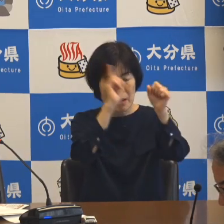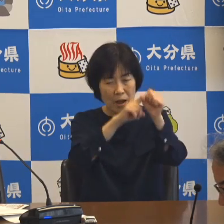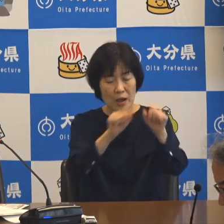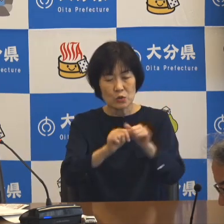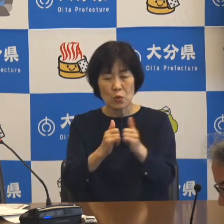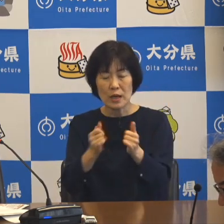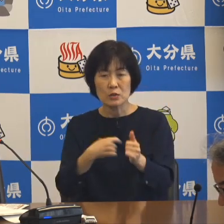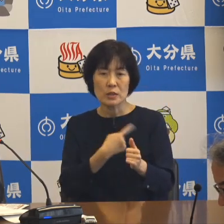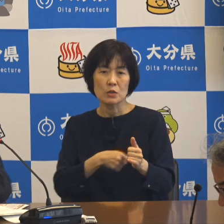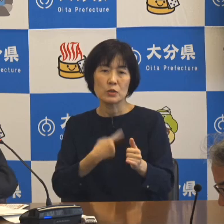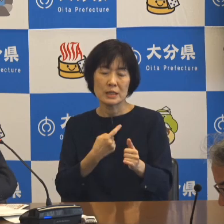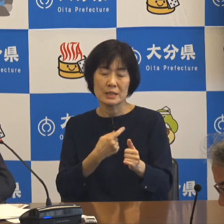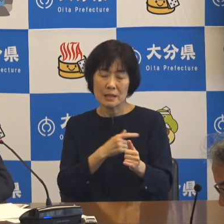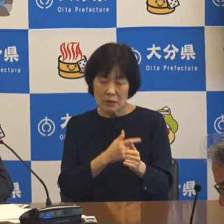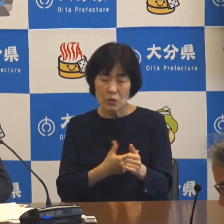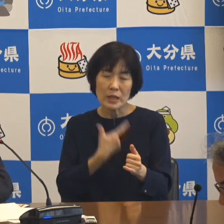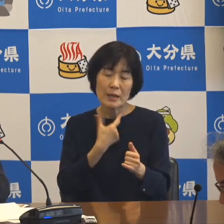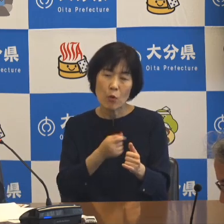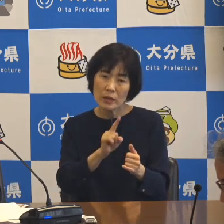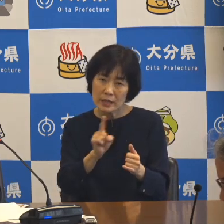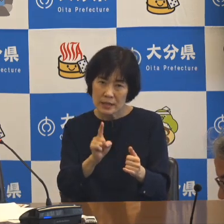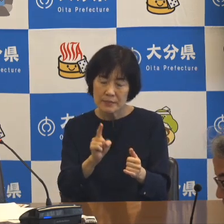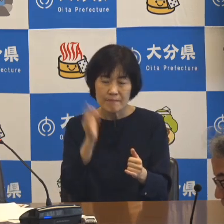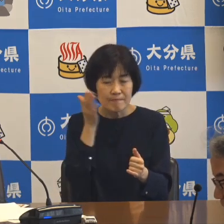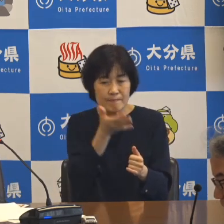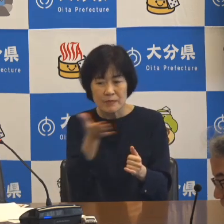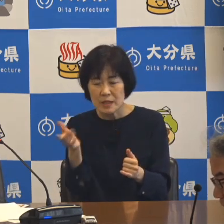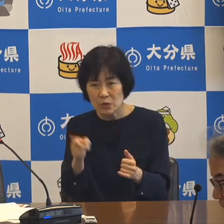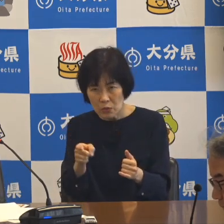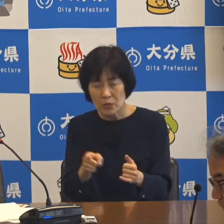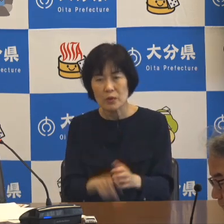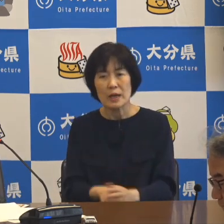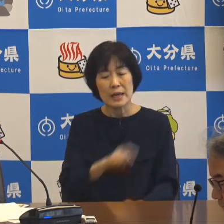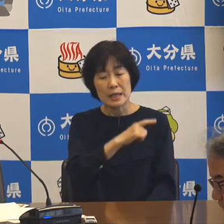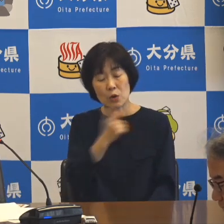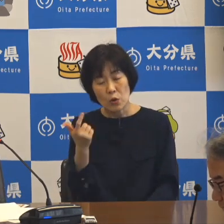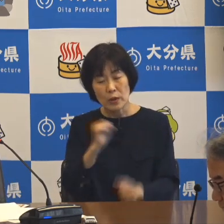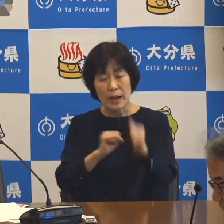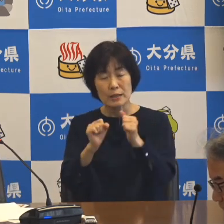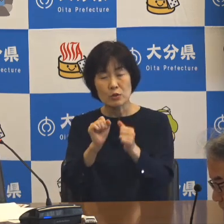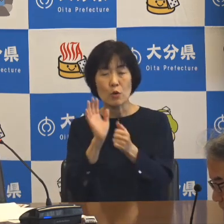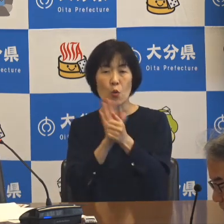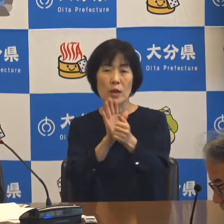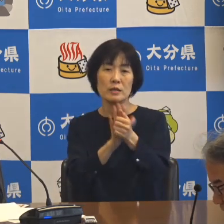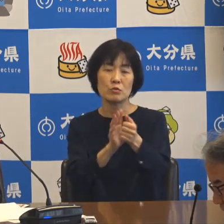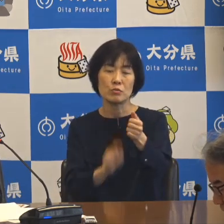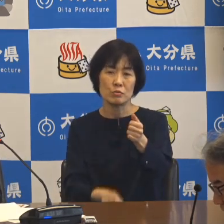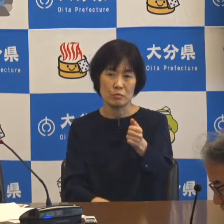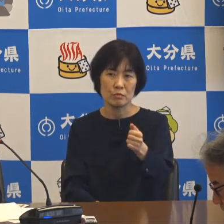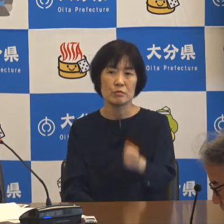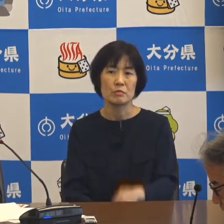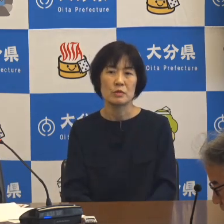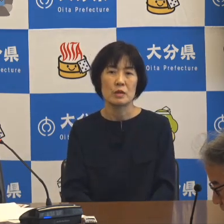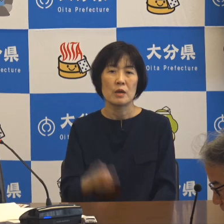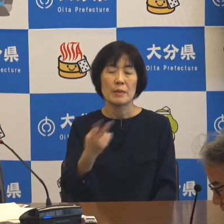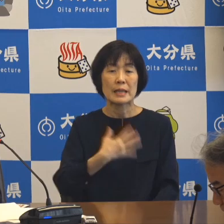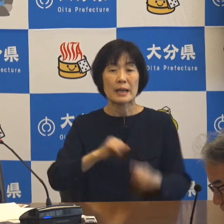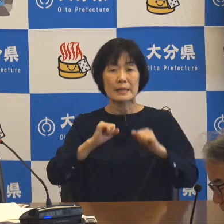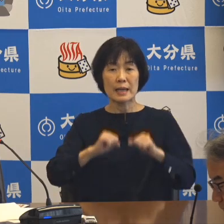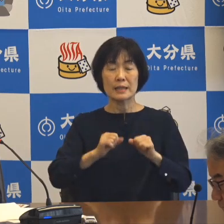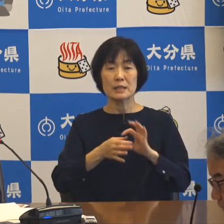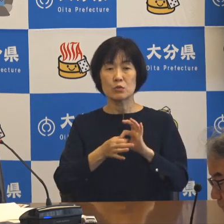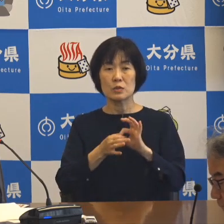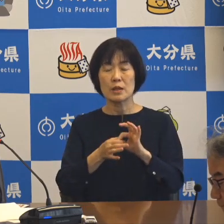定による多様な活躍を応援をしていくということにしております。で、元気の分野につきまし